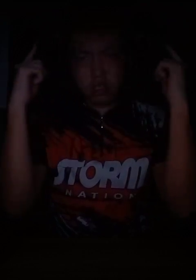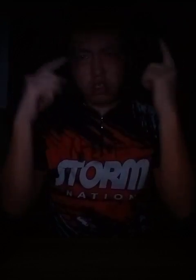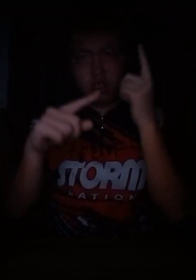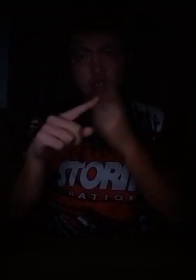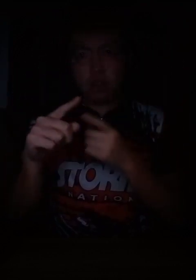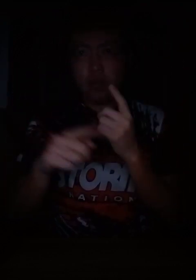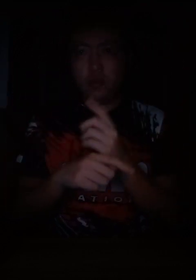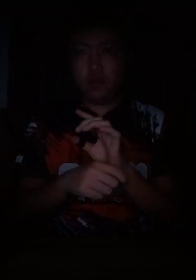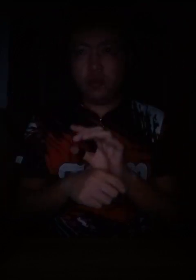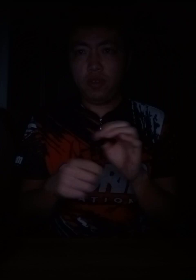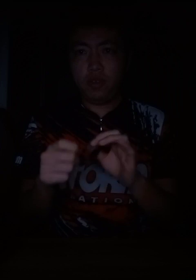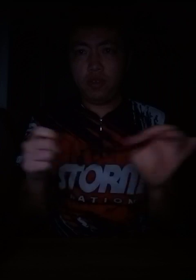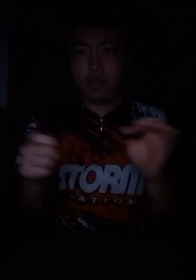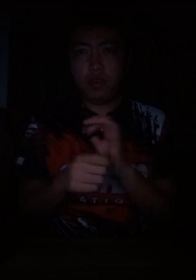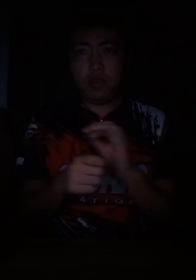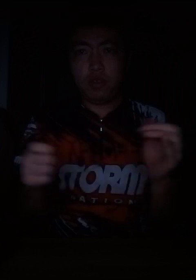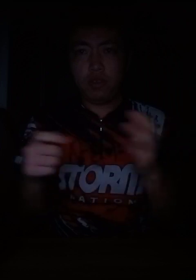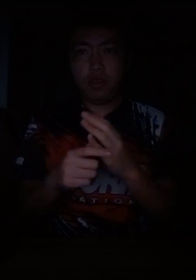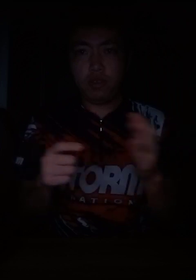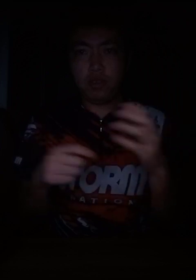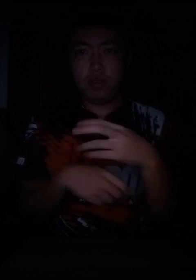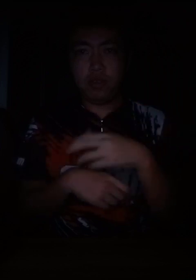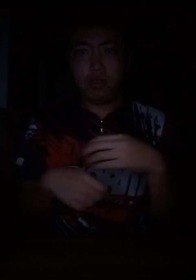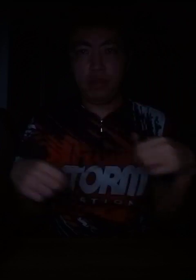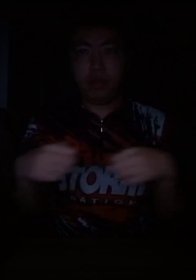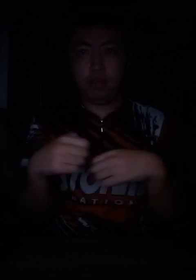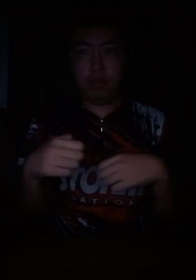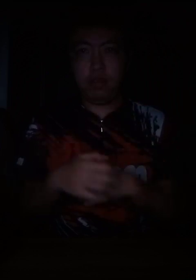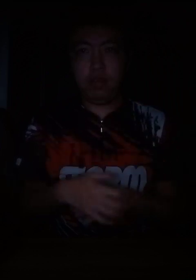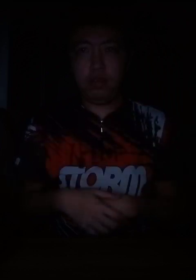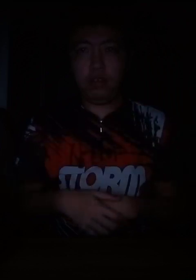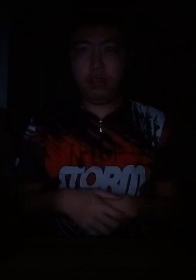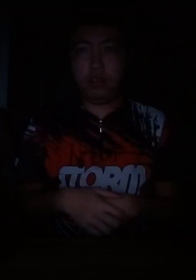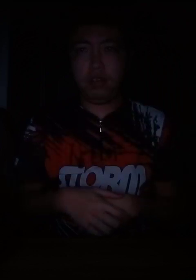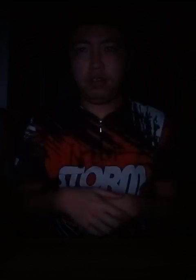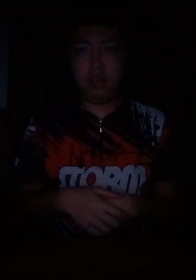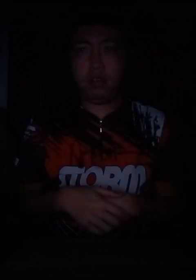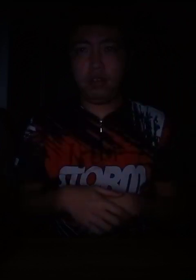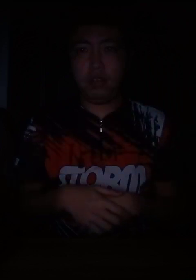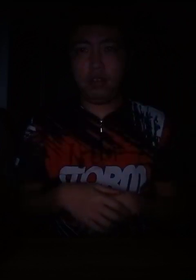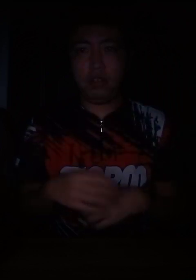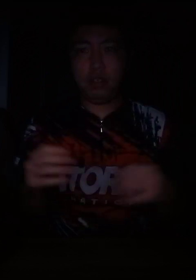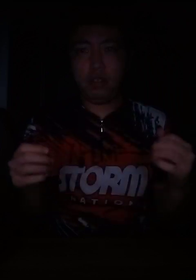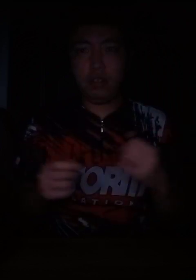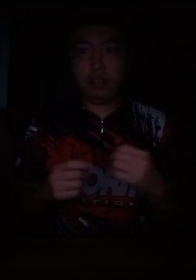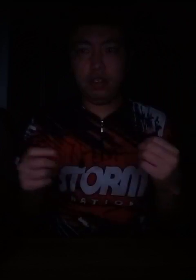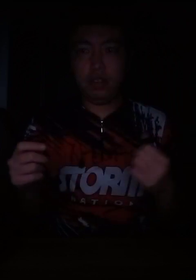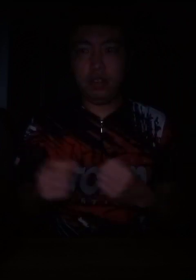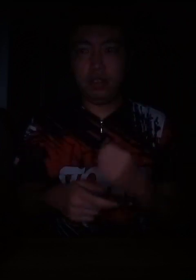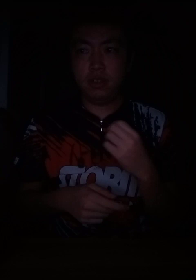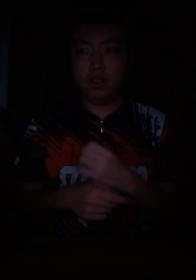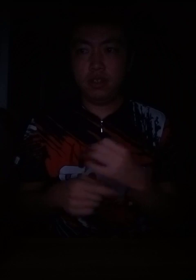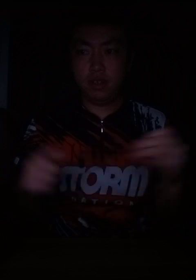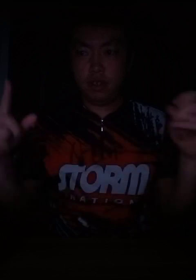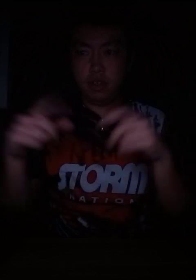거부하며 다른 승객과 시내버스 기사를 폭행했습니다. 놀란 할머니는 이 남성이 버스에서 내리지